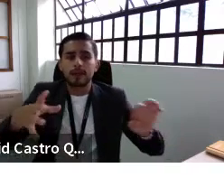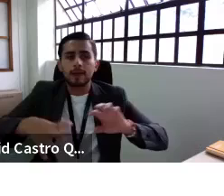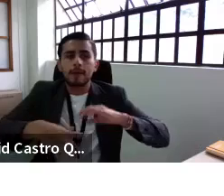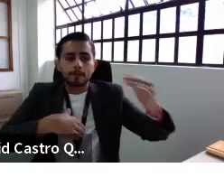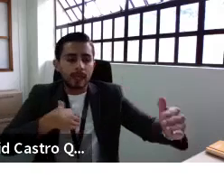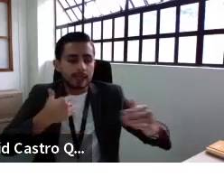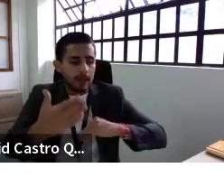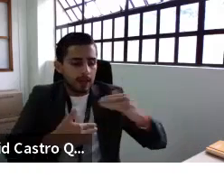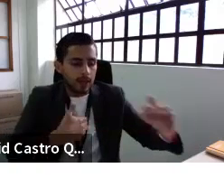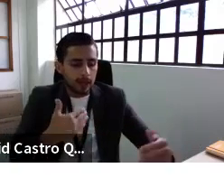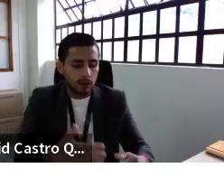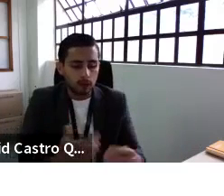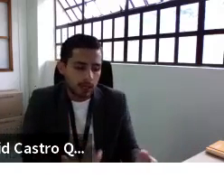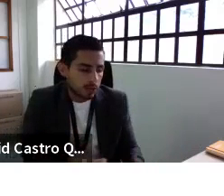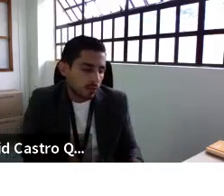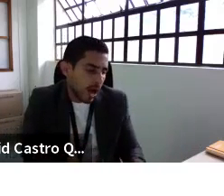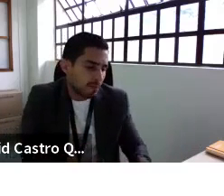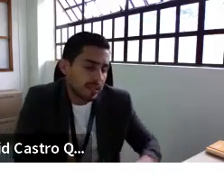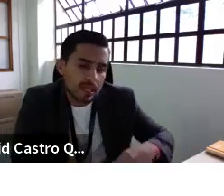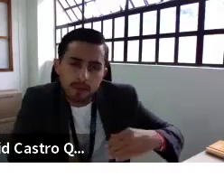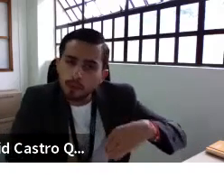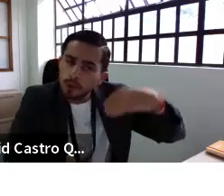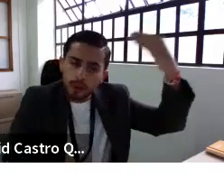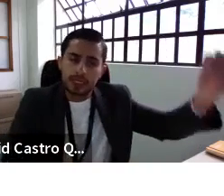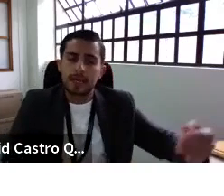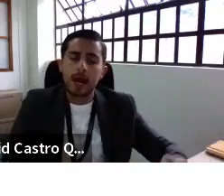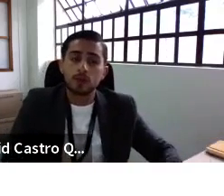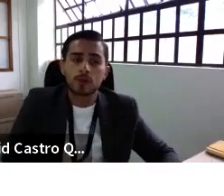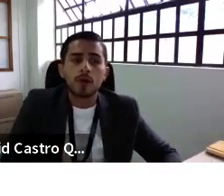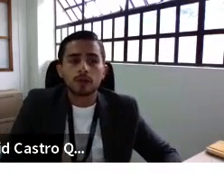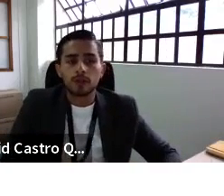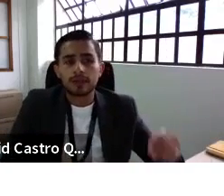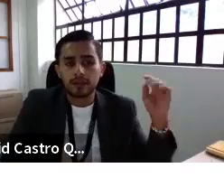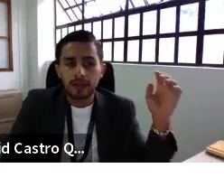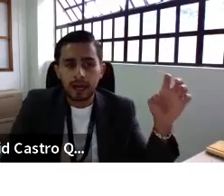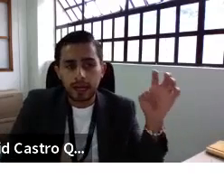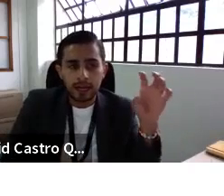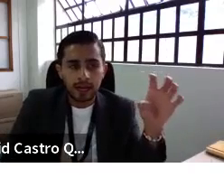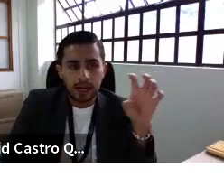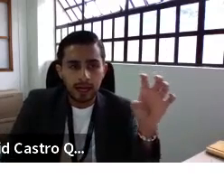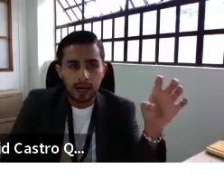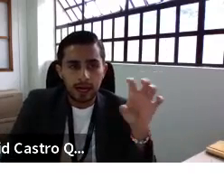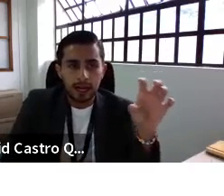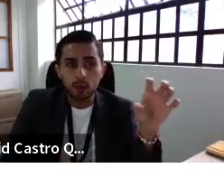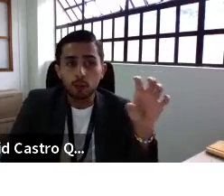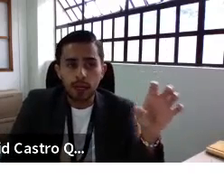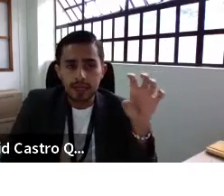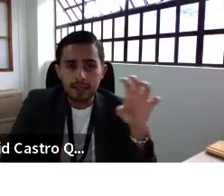ese contexto al principio muy por allá hace años donde se entendía era la dupla ciencia